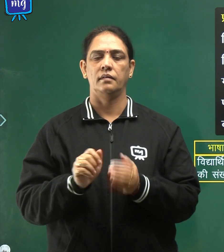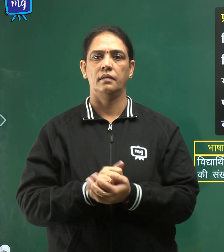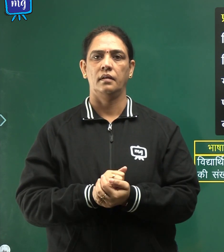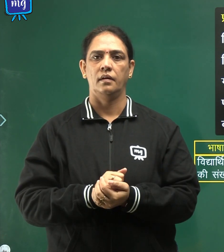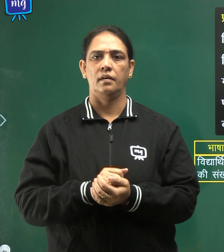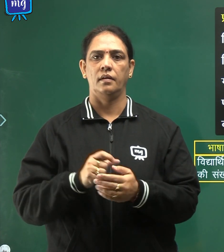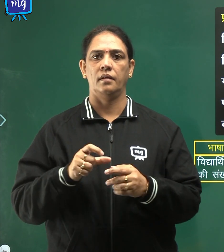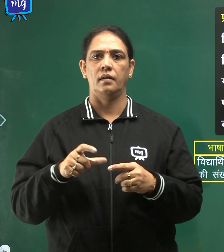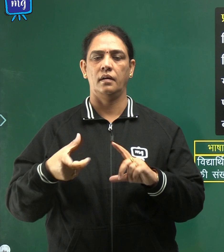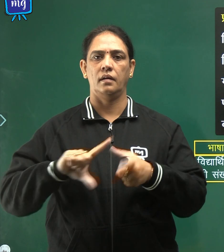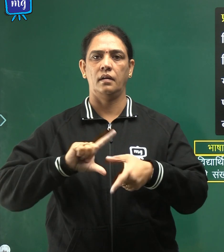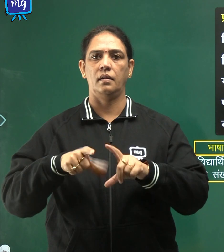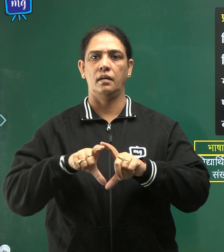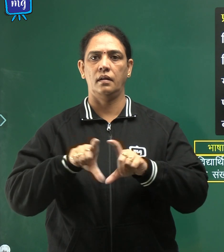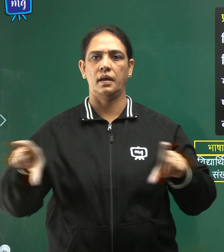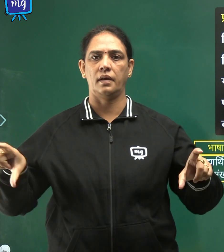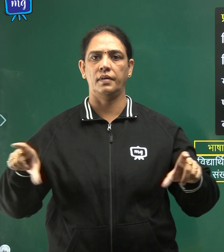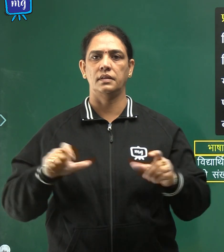विभिन्न भाषाएं